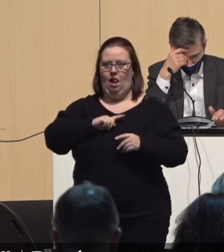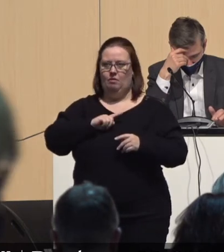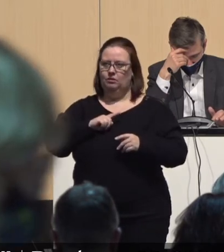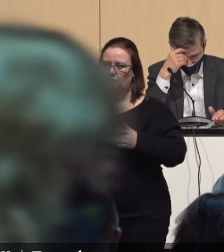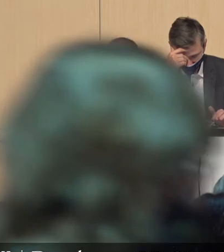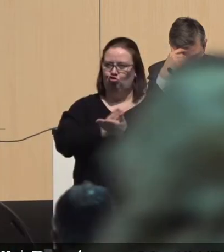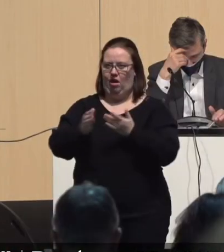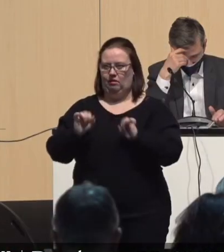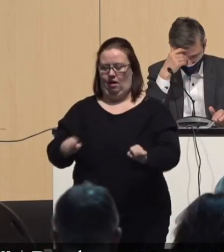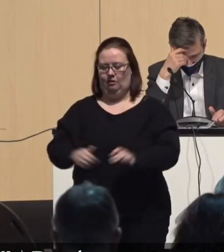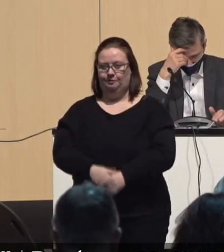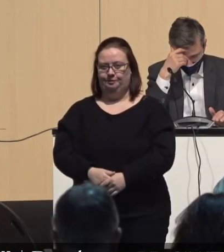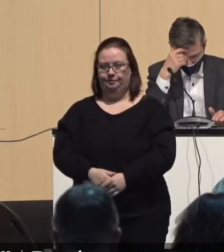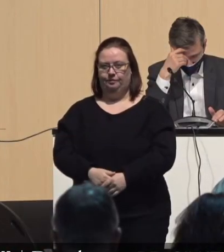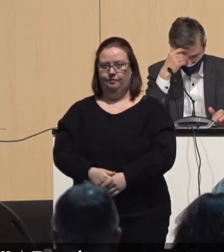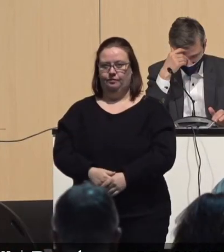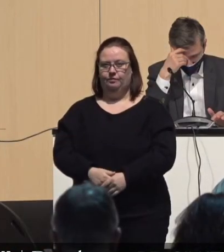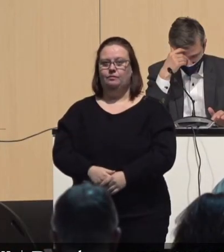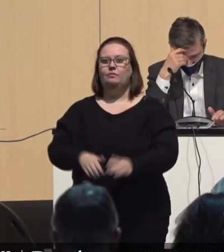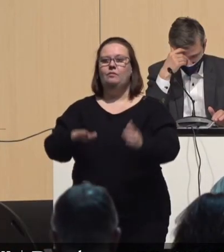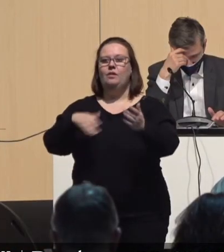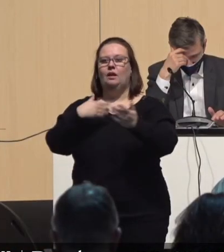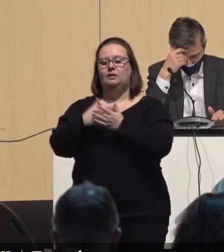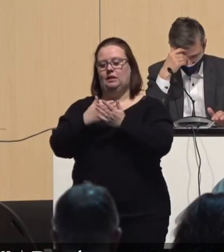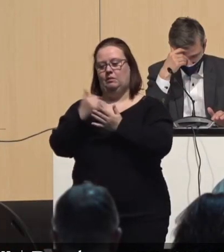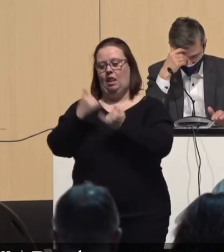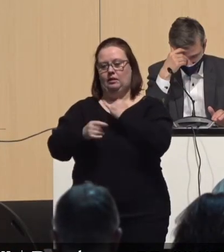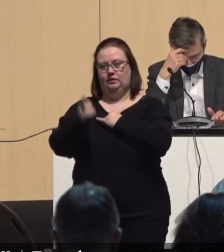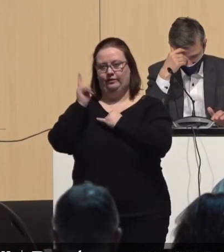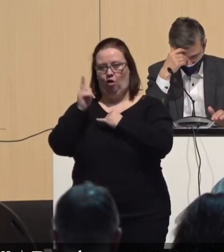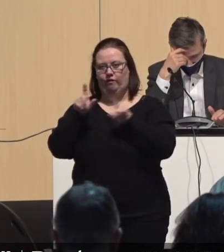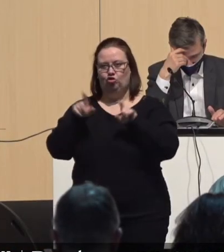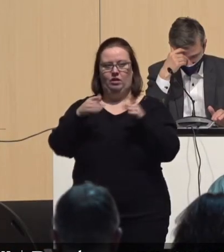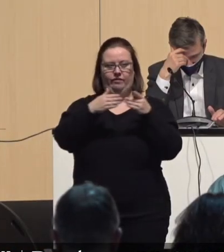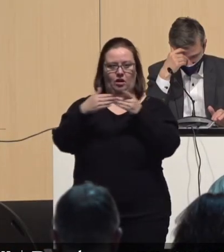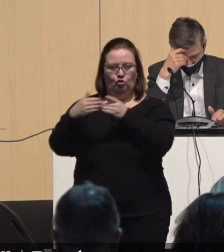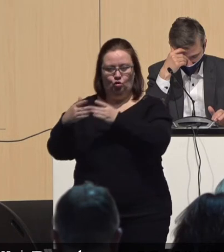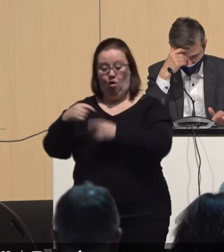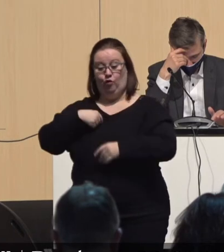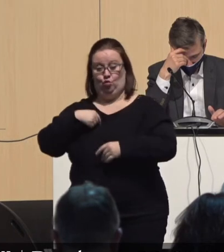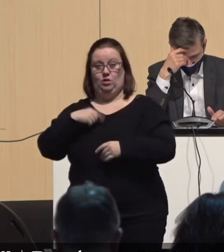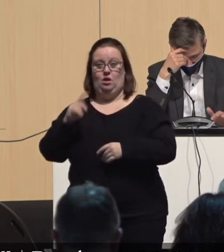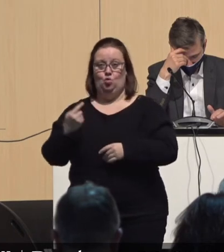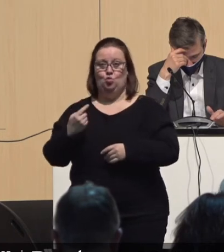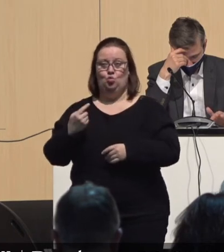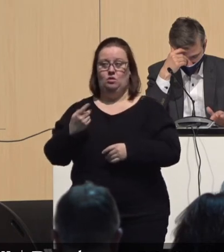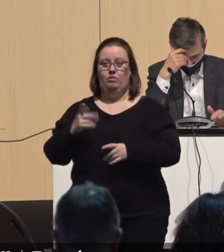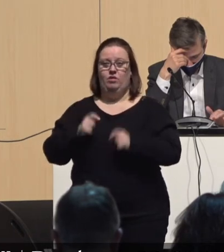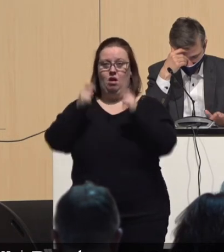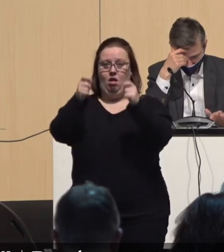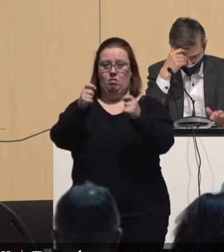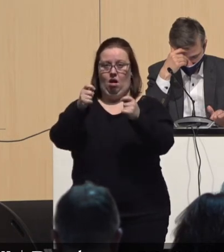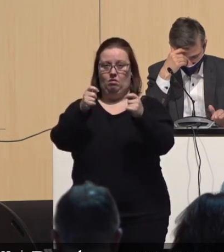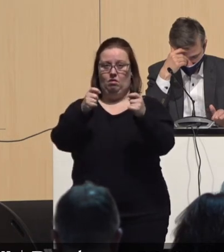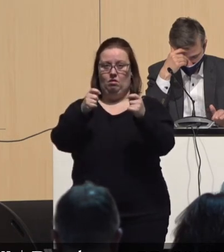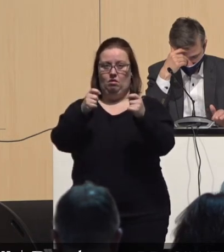etwas selbst dazu beitragen. Deshalb sind in den letzten Wochen von verschiedenen Fraktionen, auch von uns, Anträge